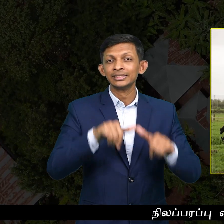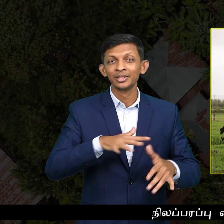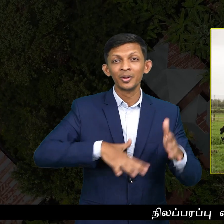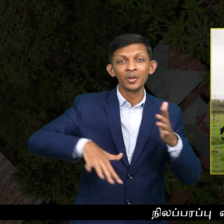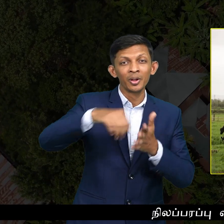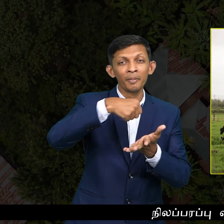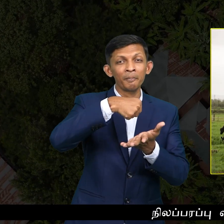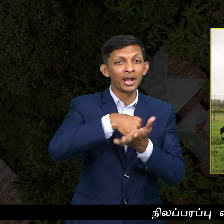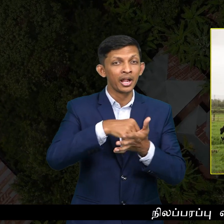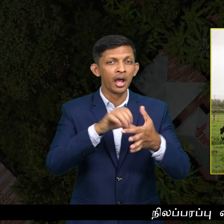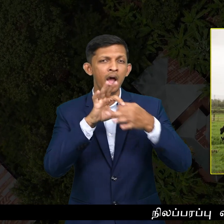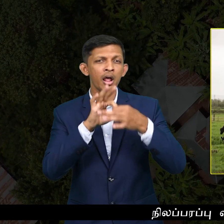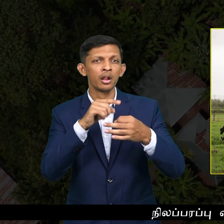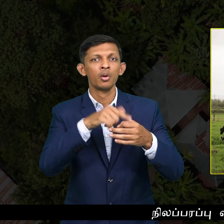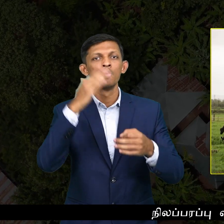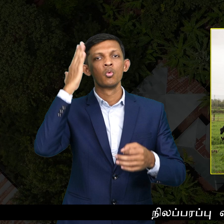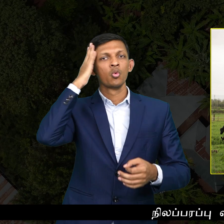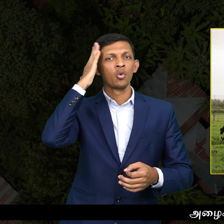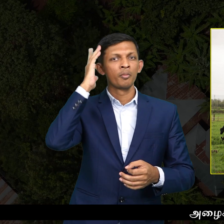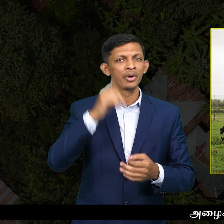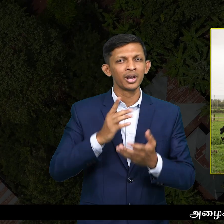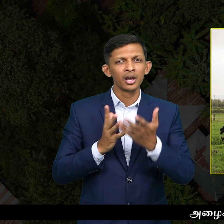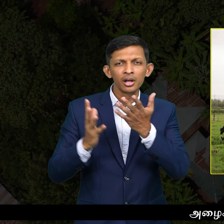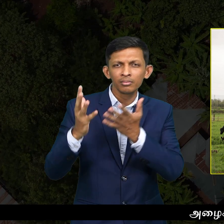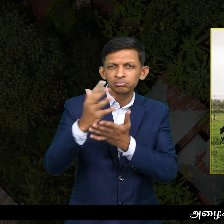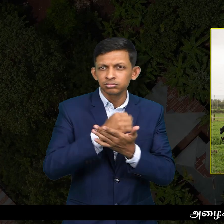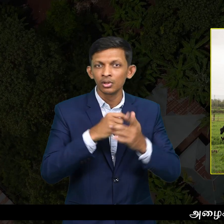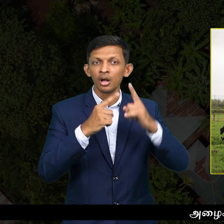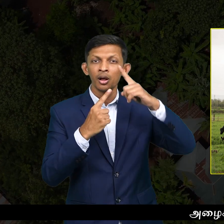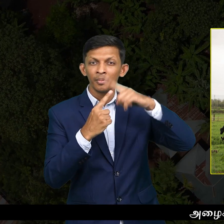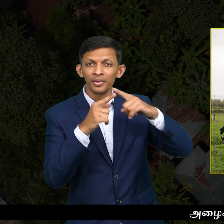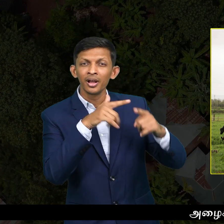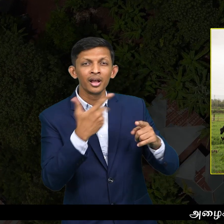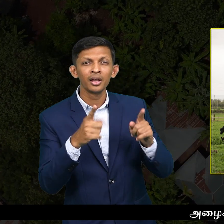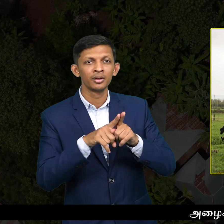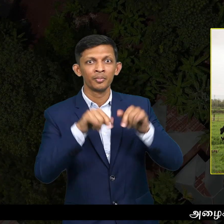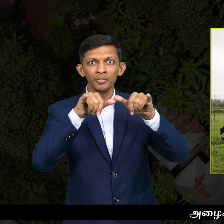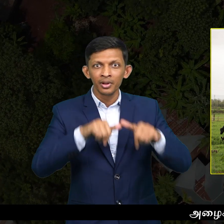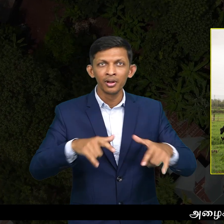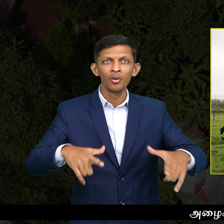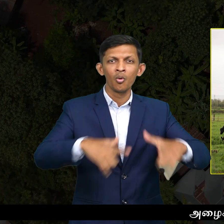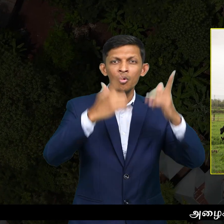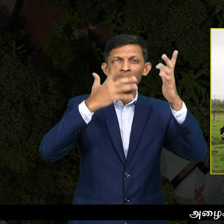சார்ந்த வாழ்விடங்களை நிலப்பரப்பு வாழ்விடங்கள் என்று அழைக்கின்றனர்.